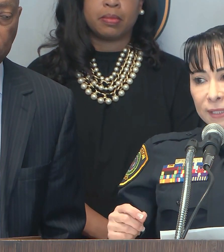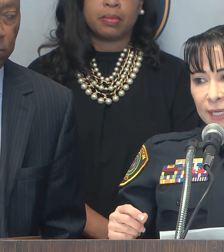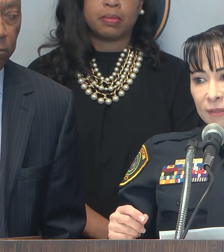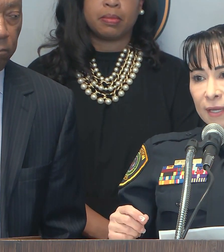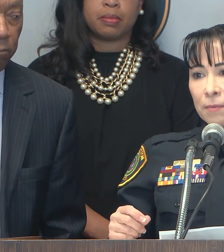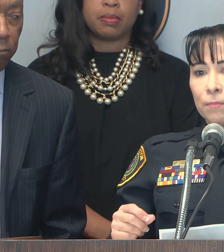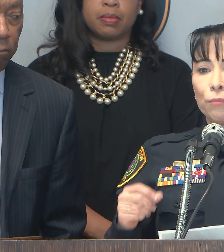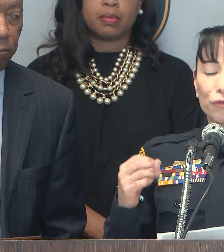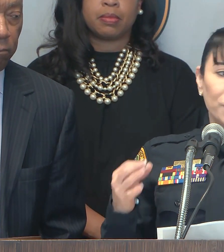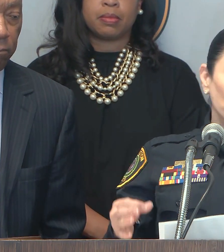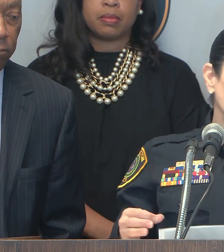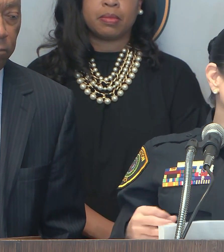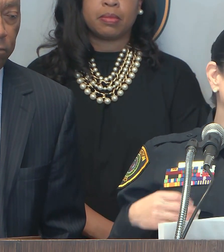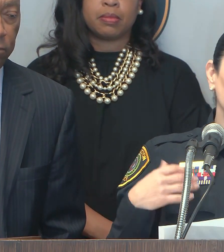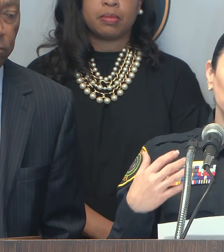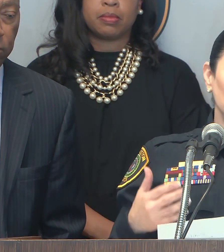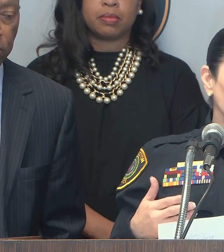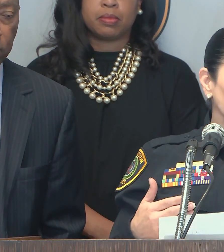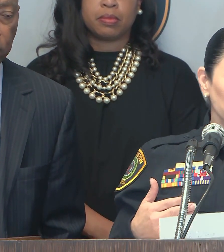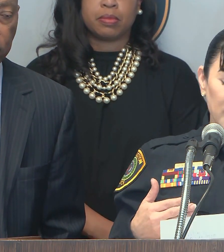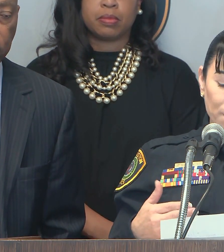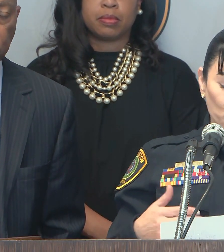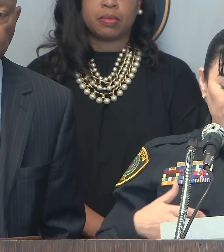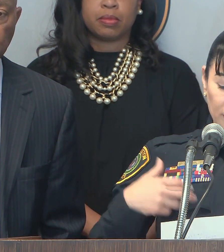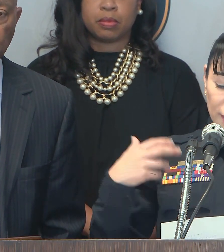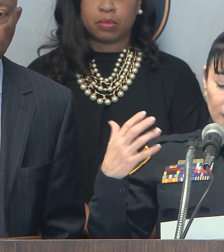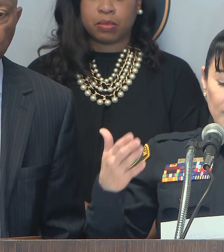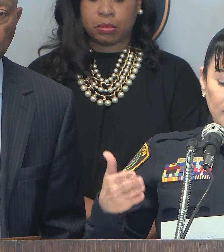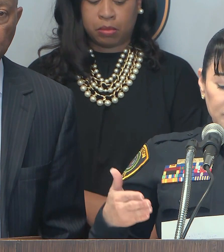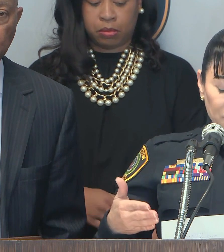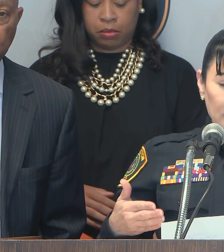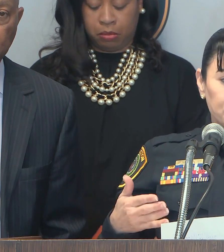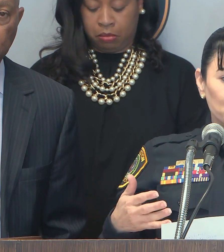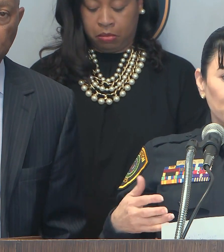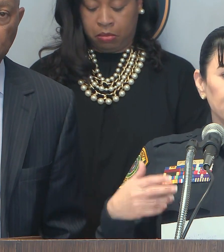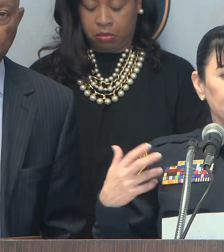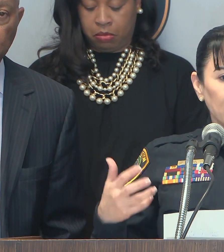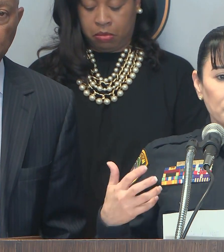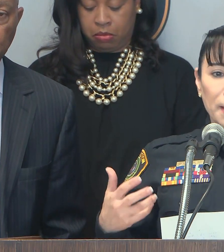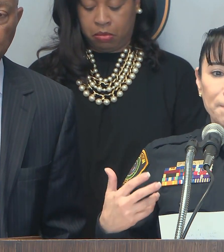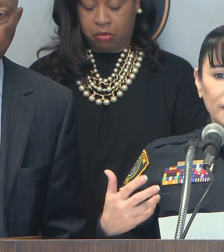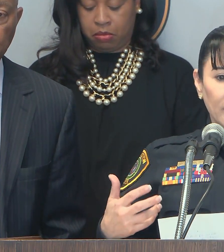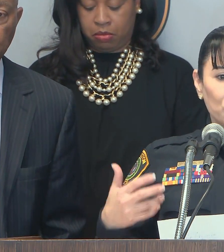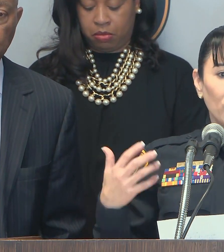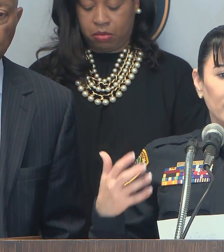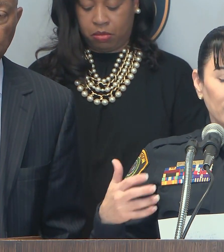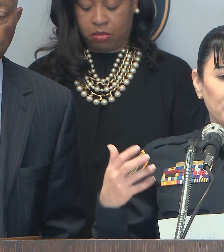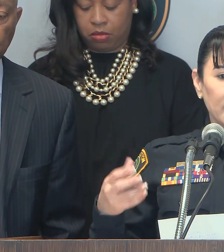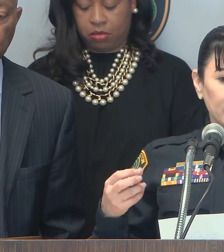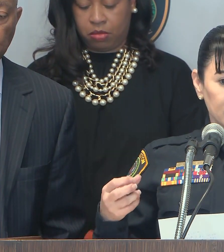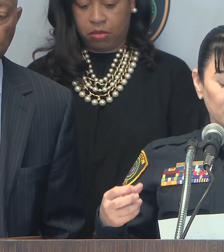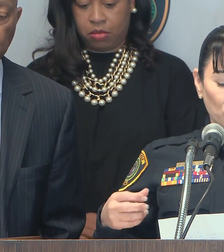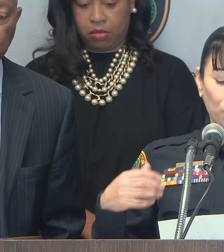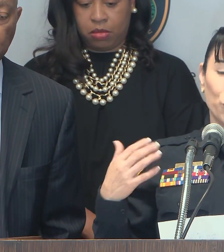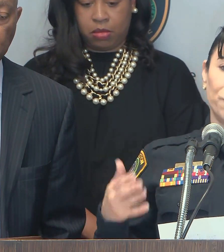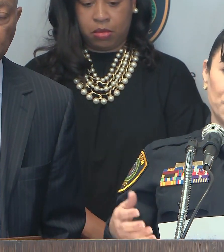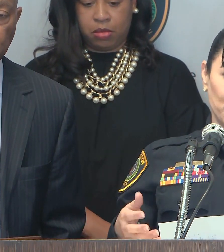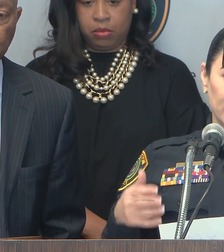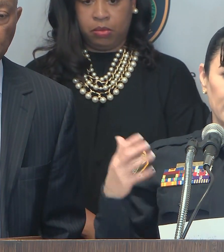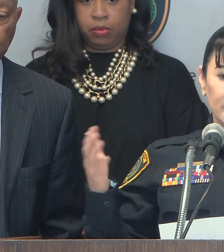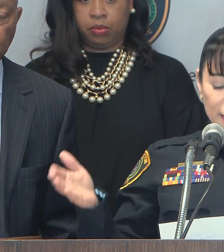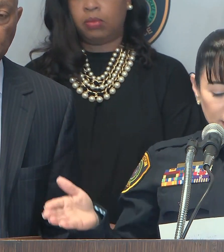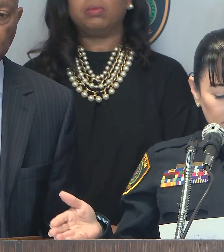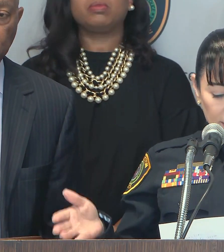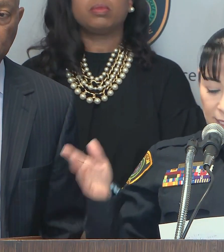esté paciente. Por favor, no se apuren. Si ven las personas que están manejando bien agresivo, por